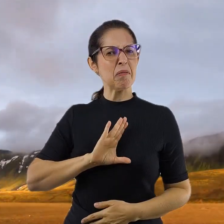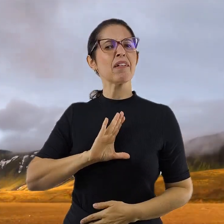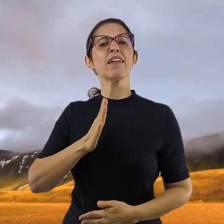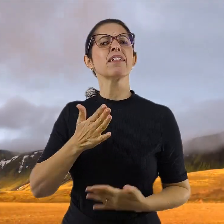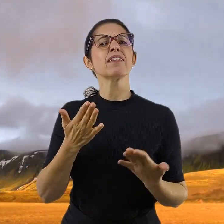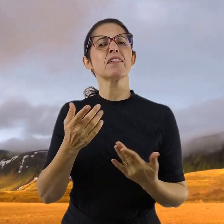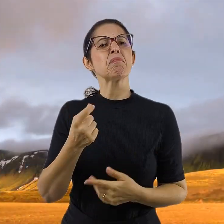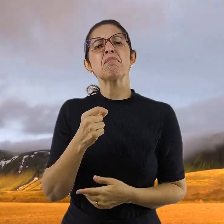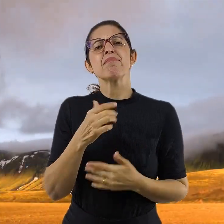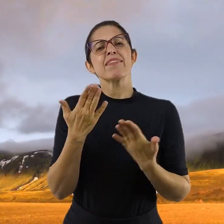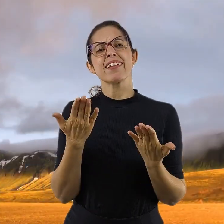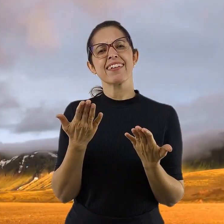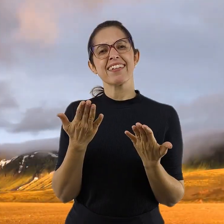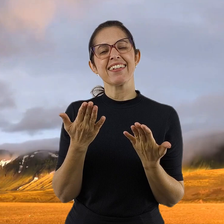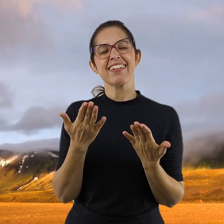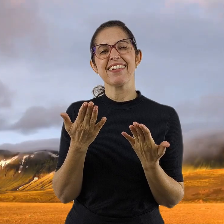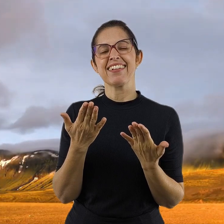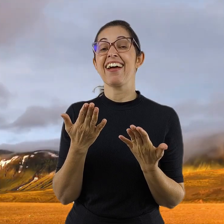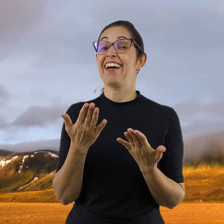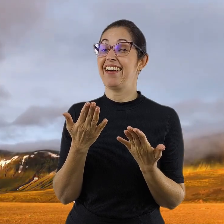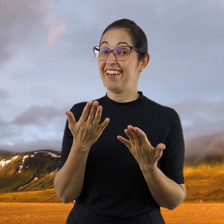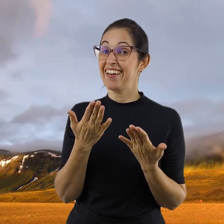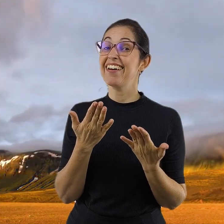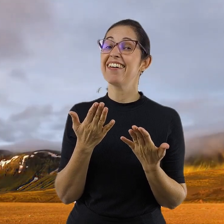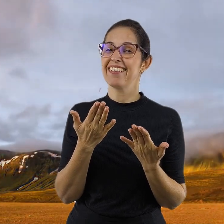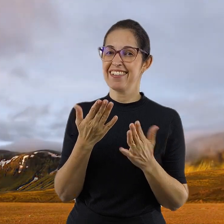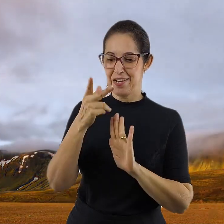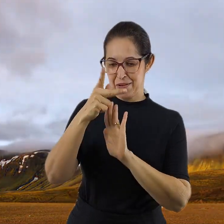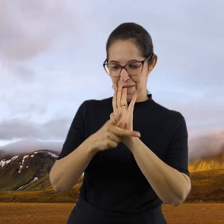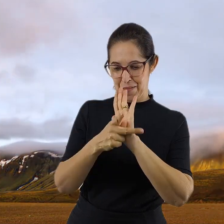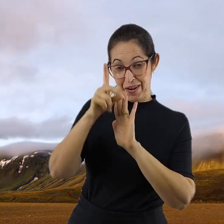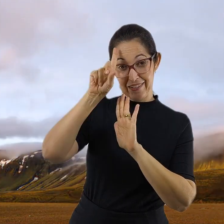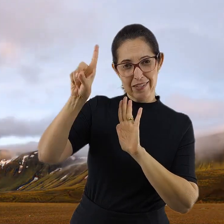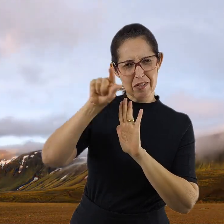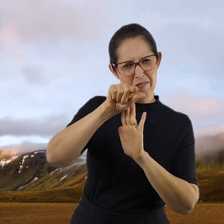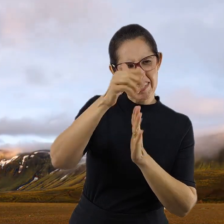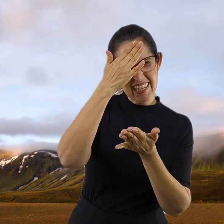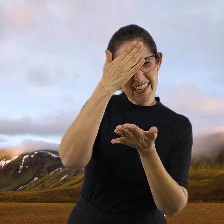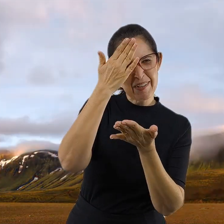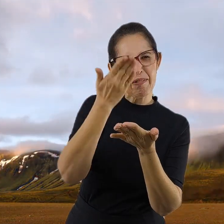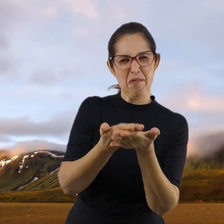pastor? É confiar no projeto de Deus,